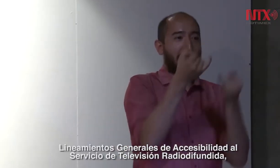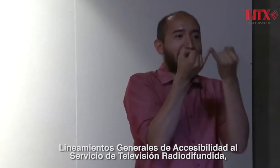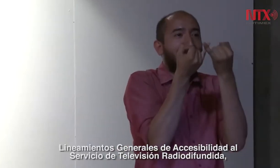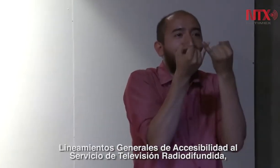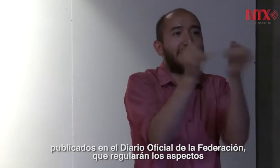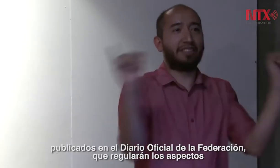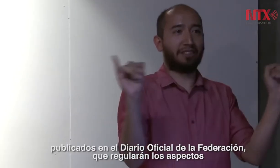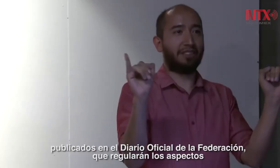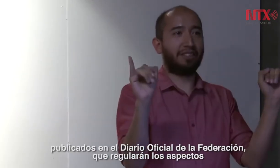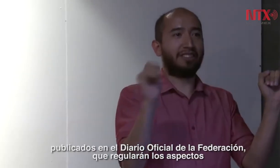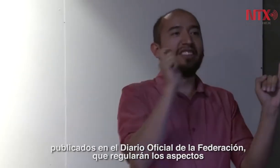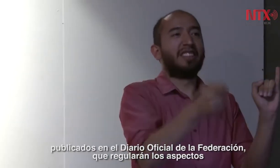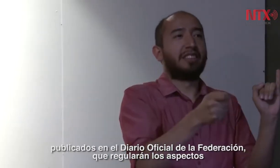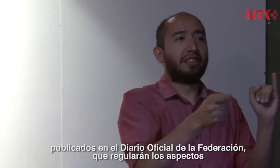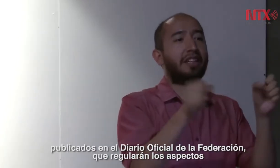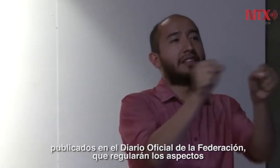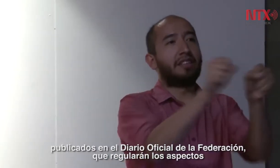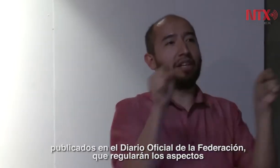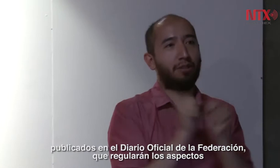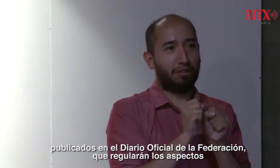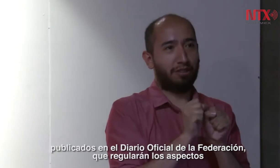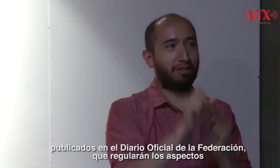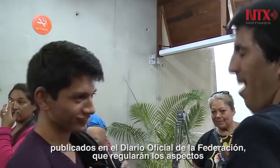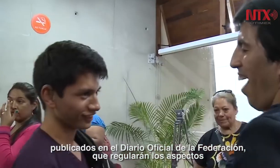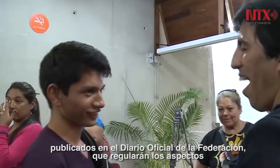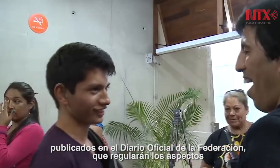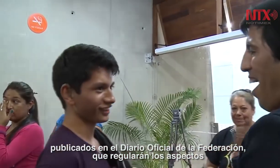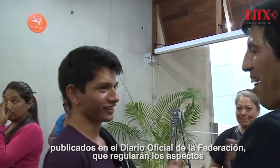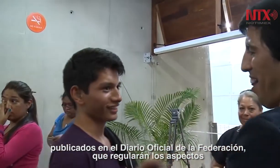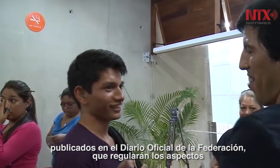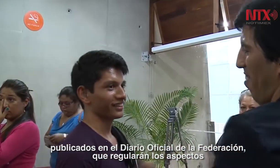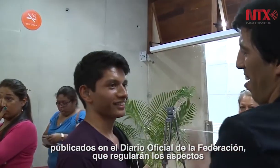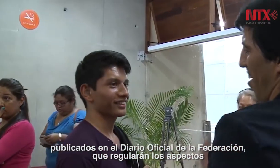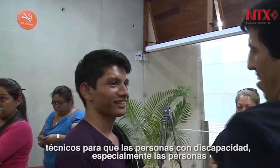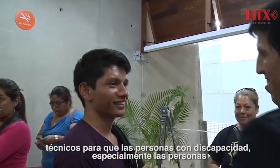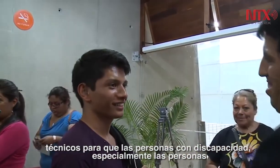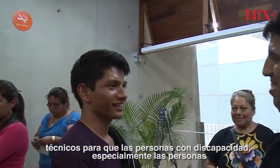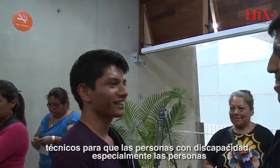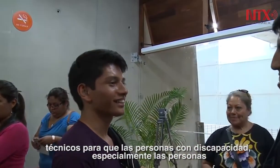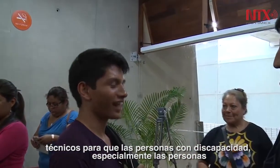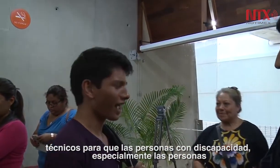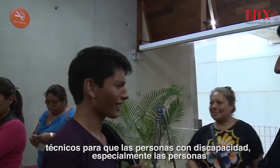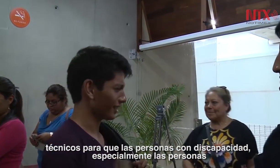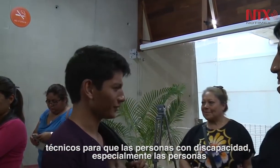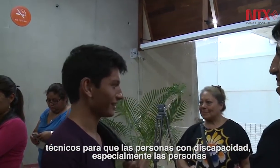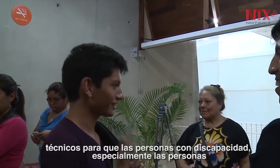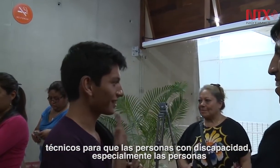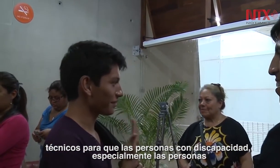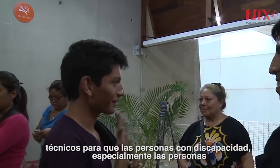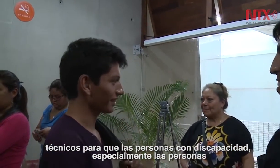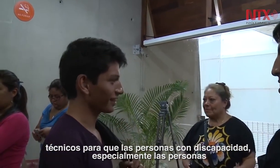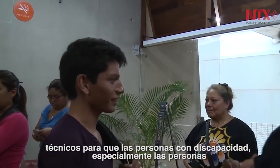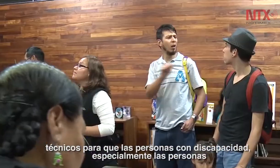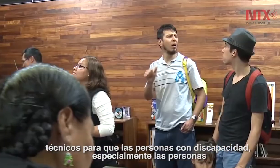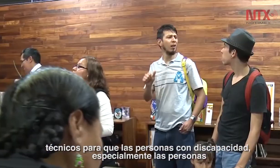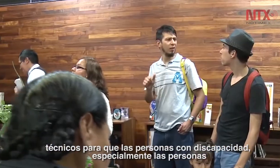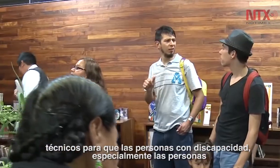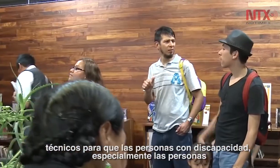publicados en el Diario Oficial de la Federación, que regularán los aspectos técnicos para que las personas con discapacidad, especialmente las personas